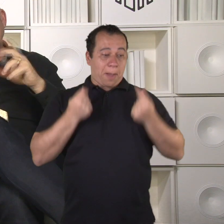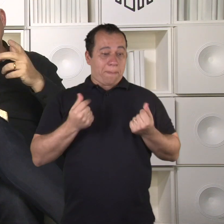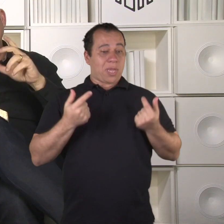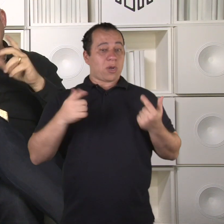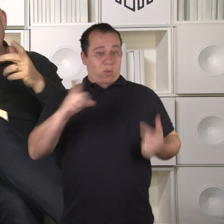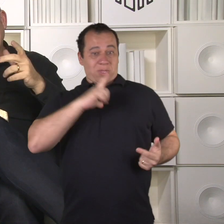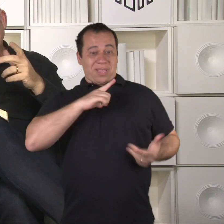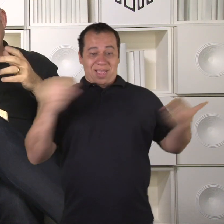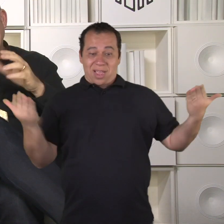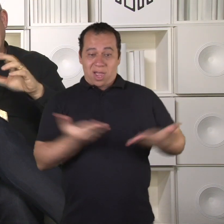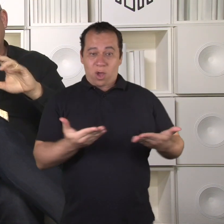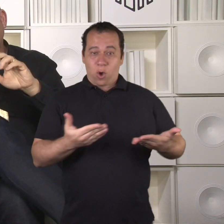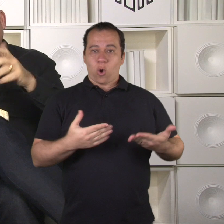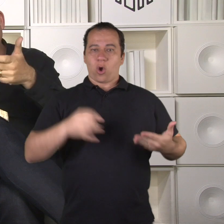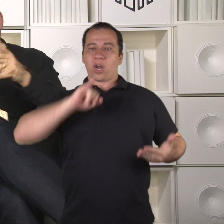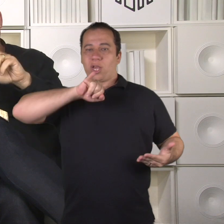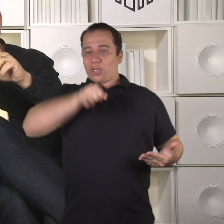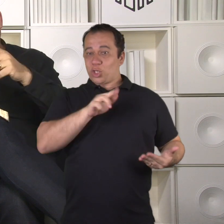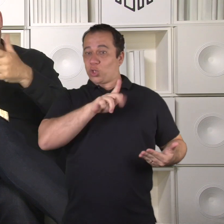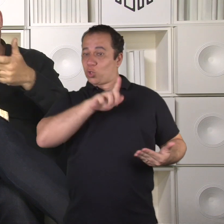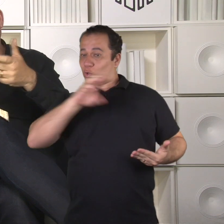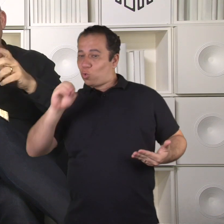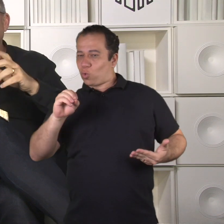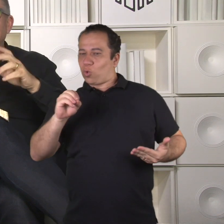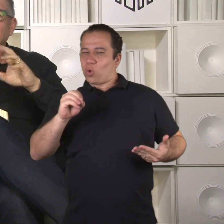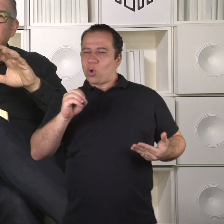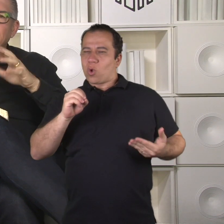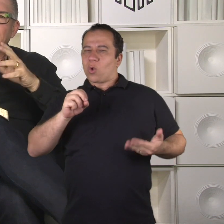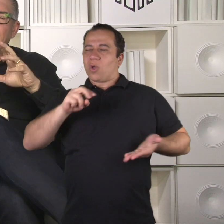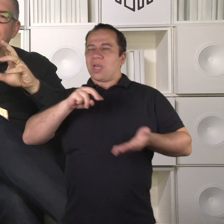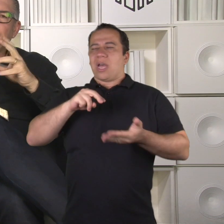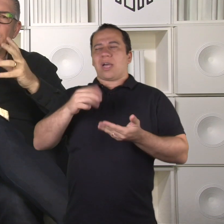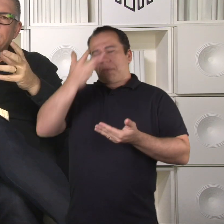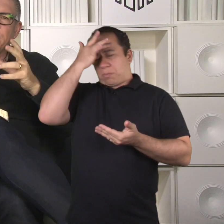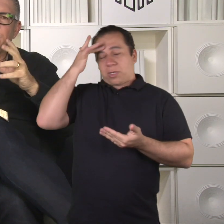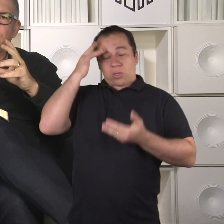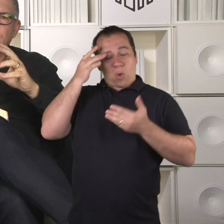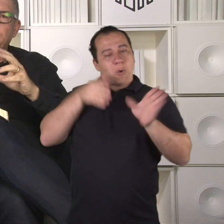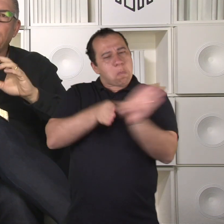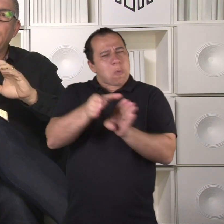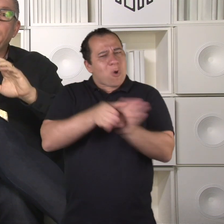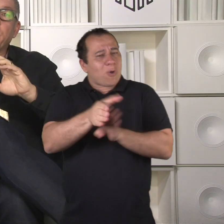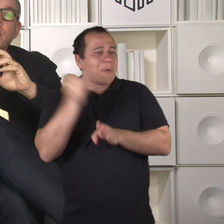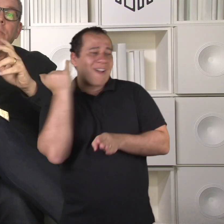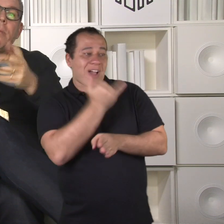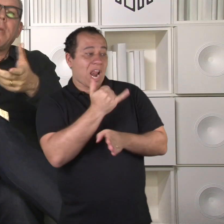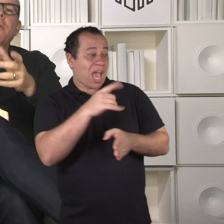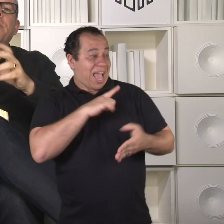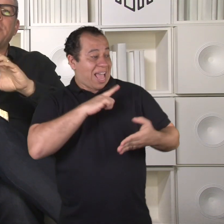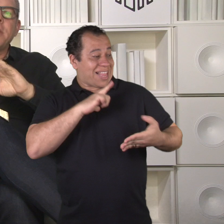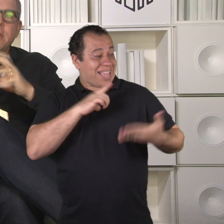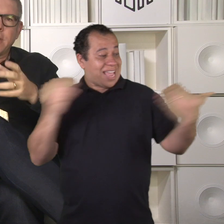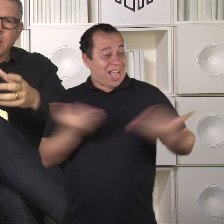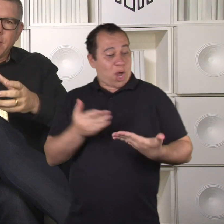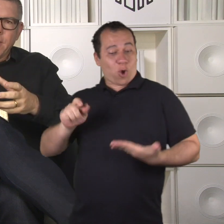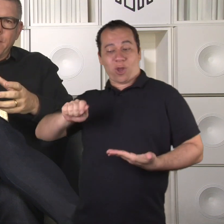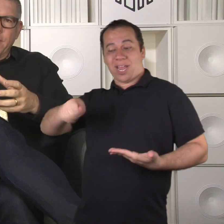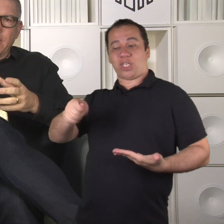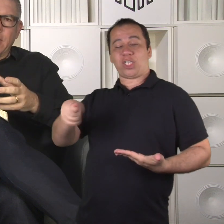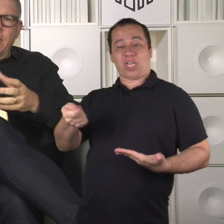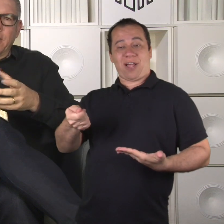Ligar e desligar, abrir e fechar, eram expressões do tipo proibir e